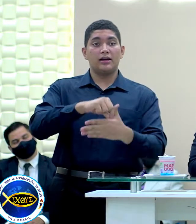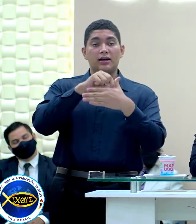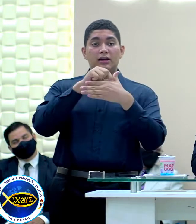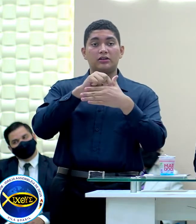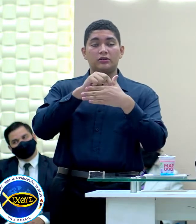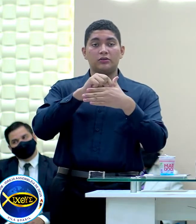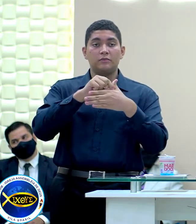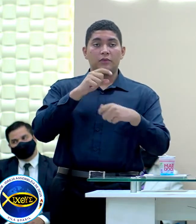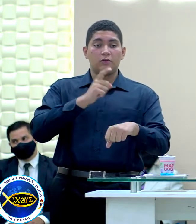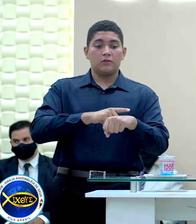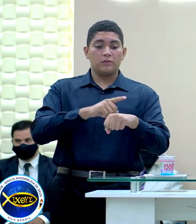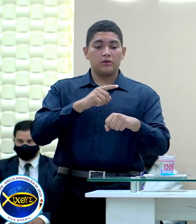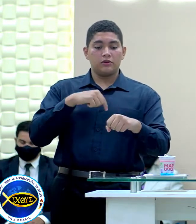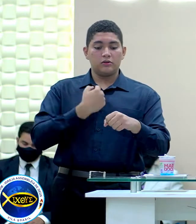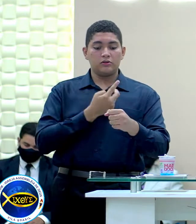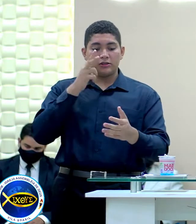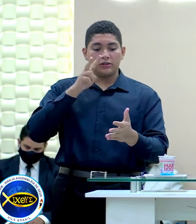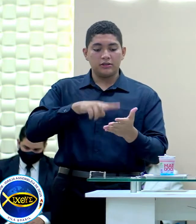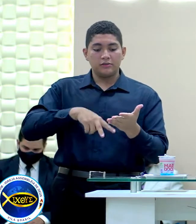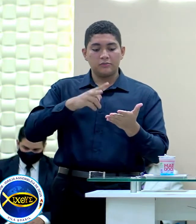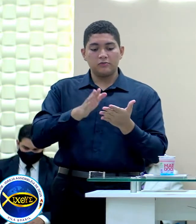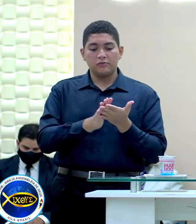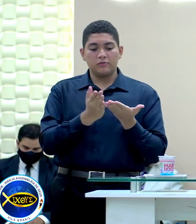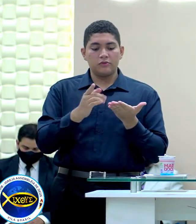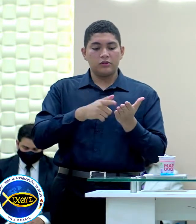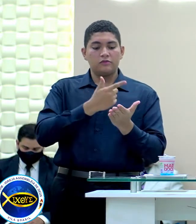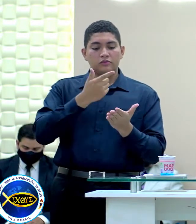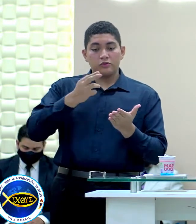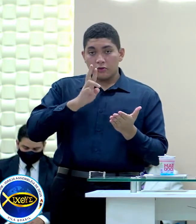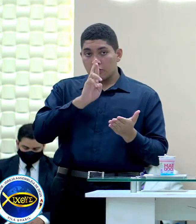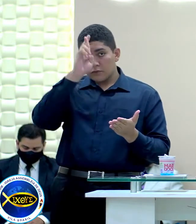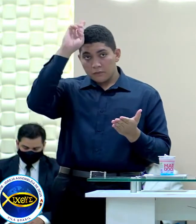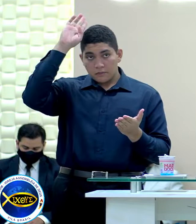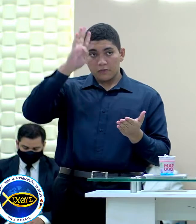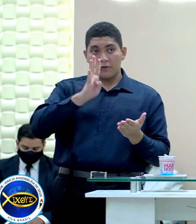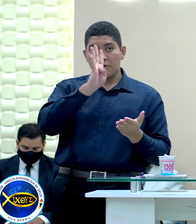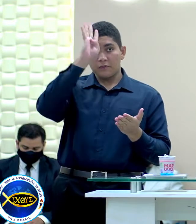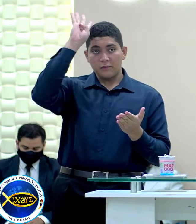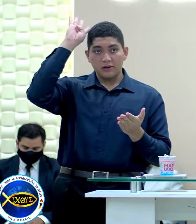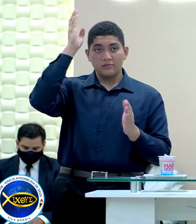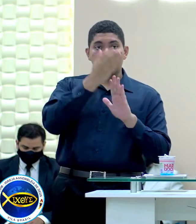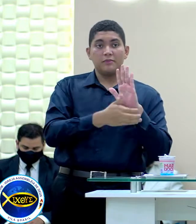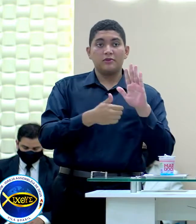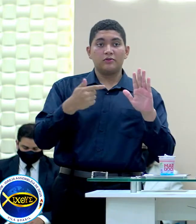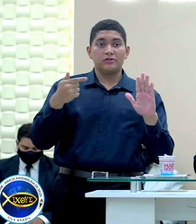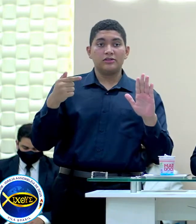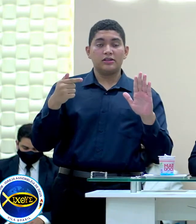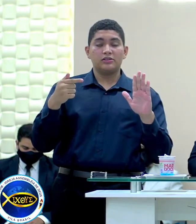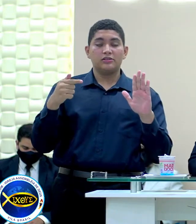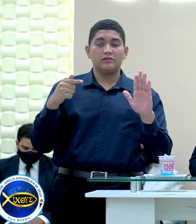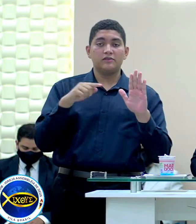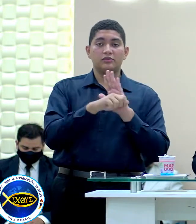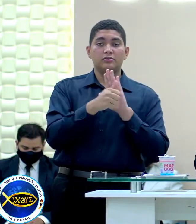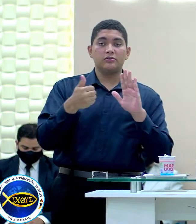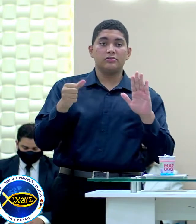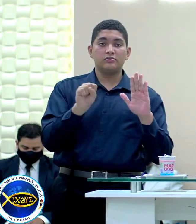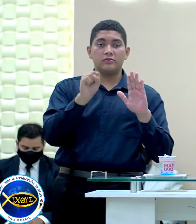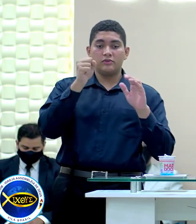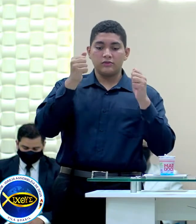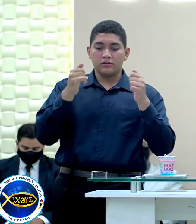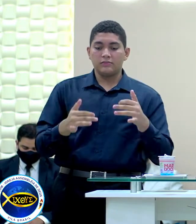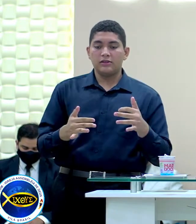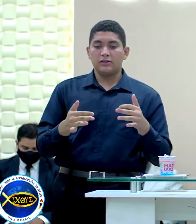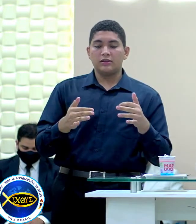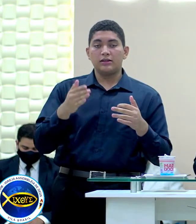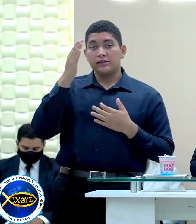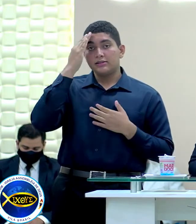lemos Romanos capítulo 7, versículo 18, a palavra do Senhor diz assim: sei